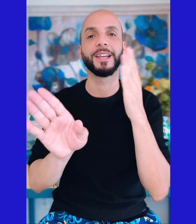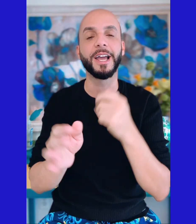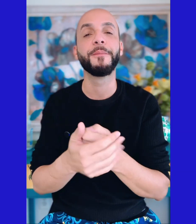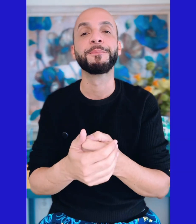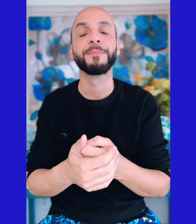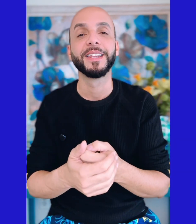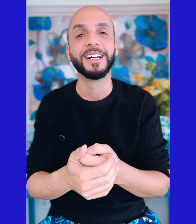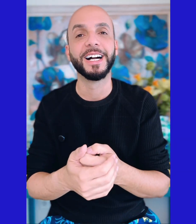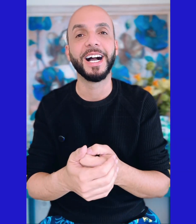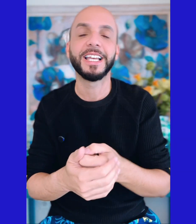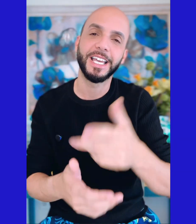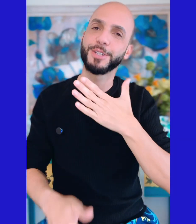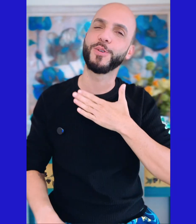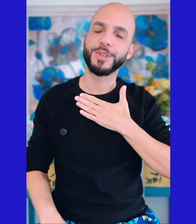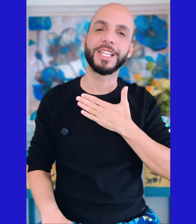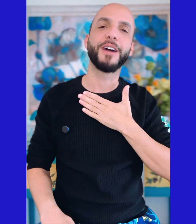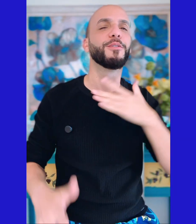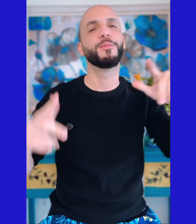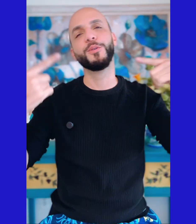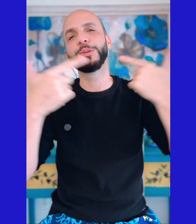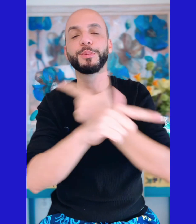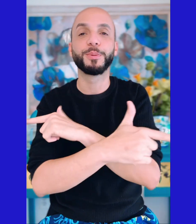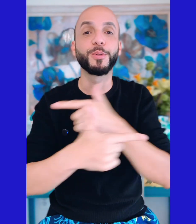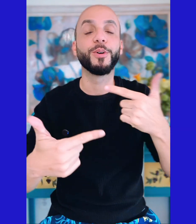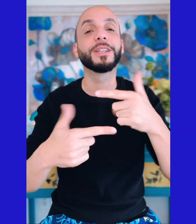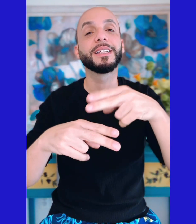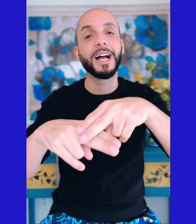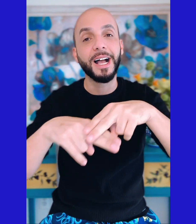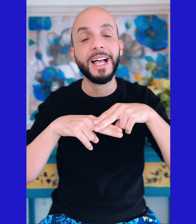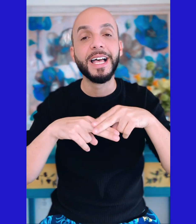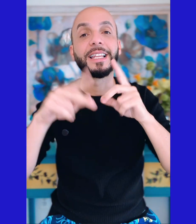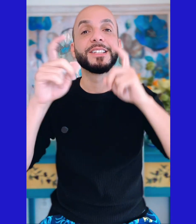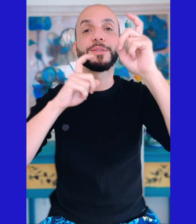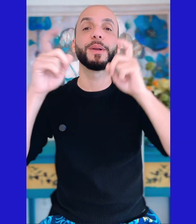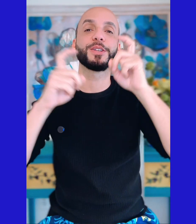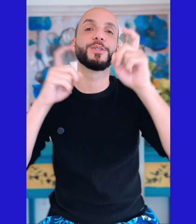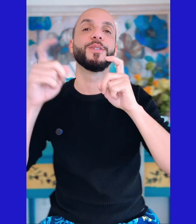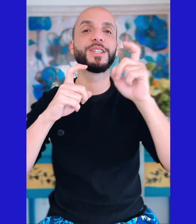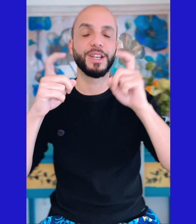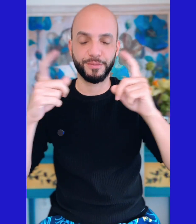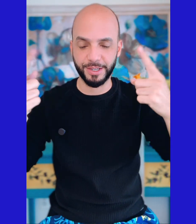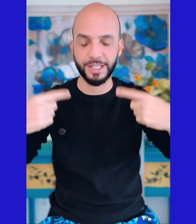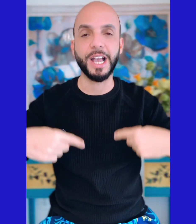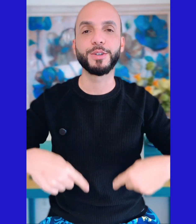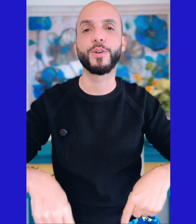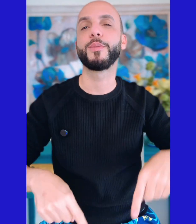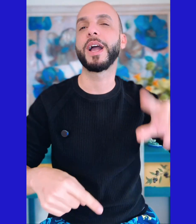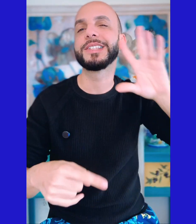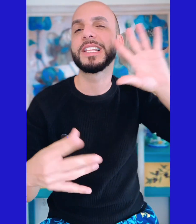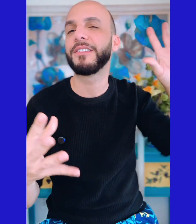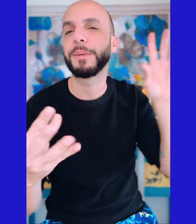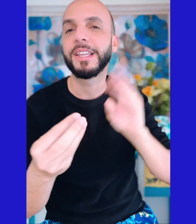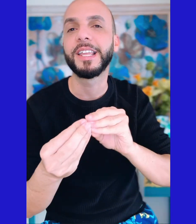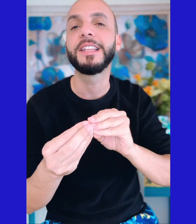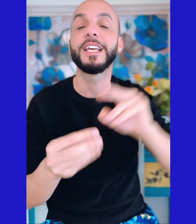né? E aí eles gostavam muito por conta das expressões, né, faciais e corporais, que dava para entender